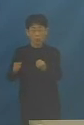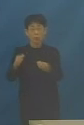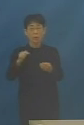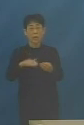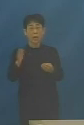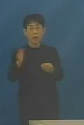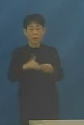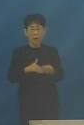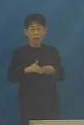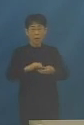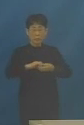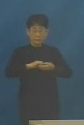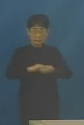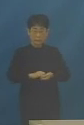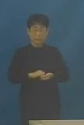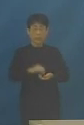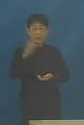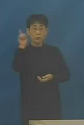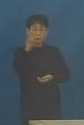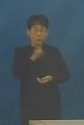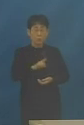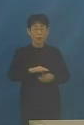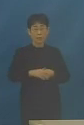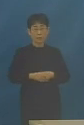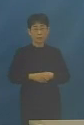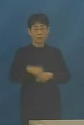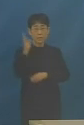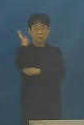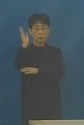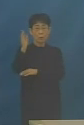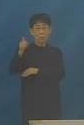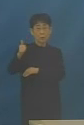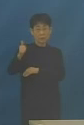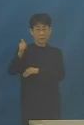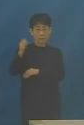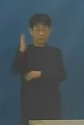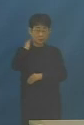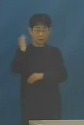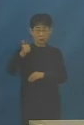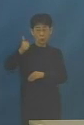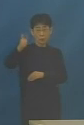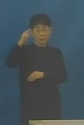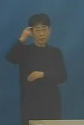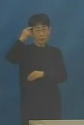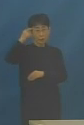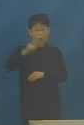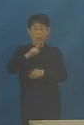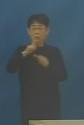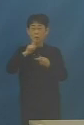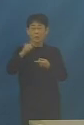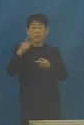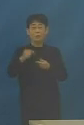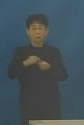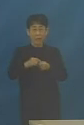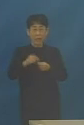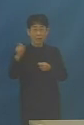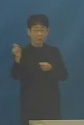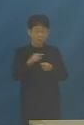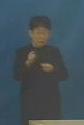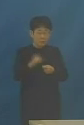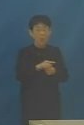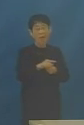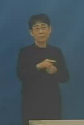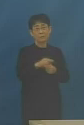速やかに総理の言葉で言えばスピード感を持って実行していただきたいとお願いを申し上げたいと思い